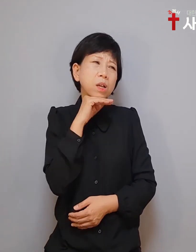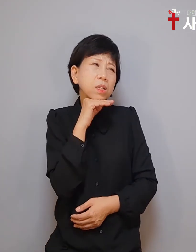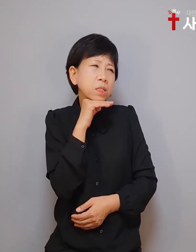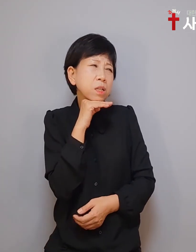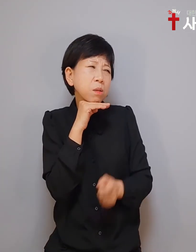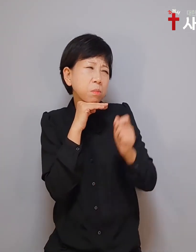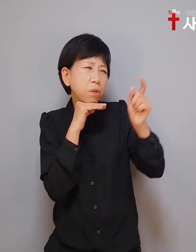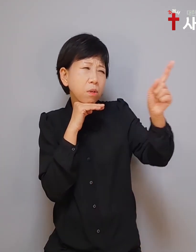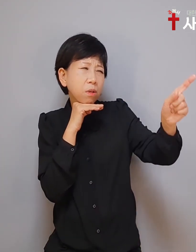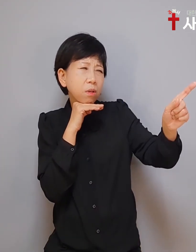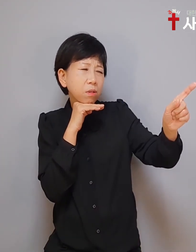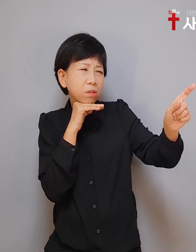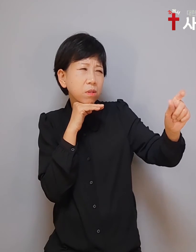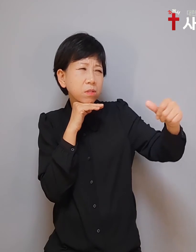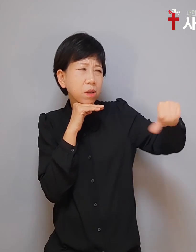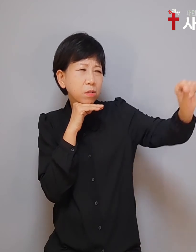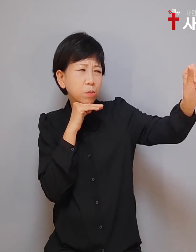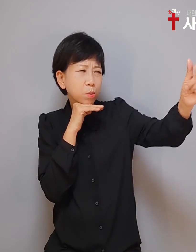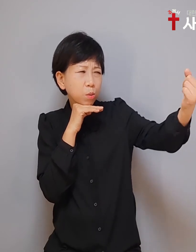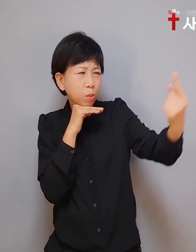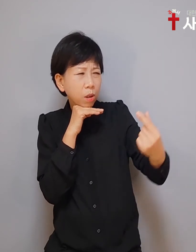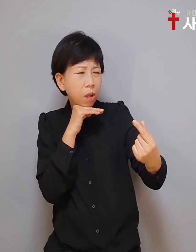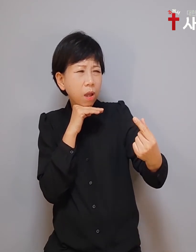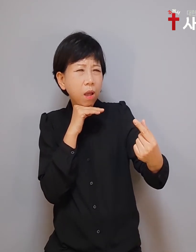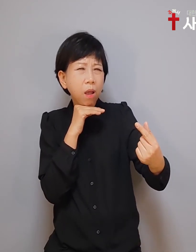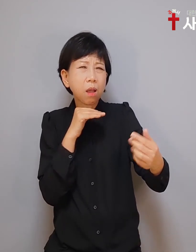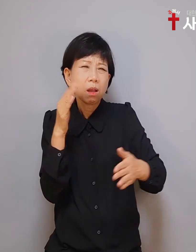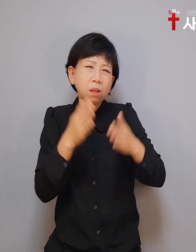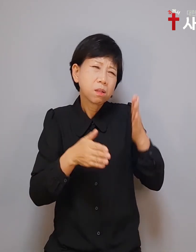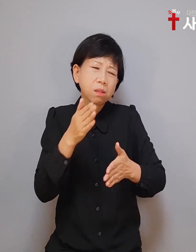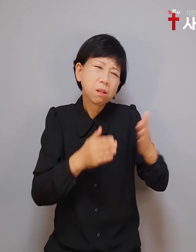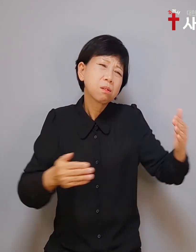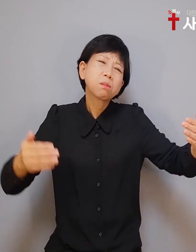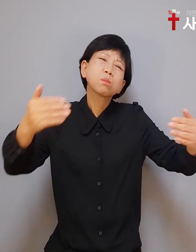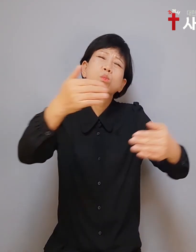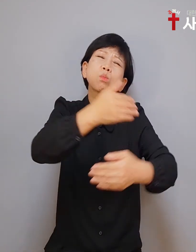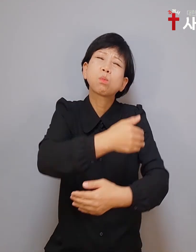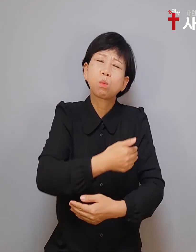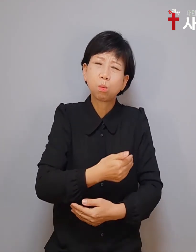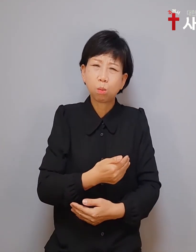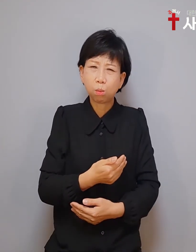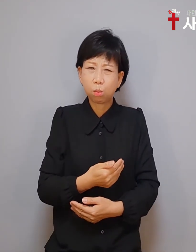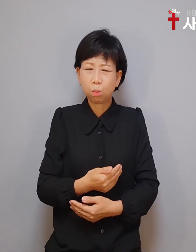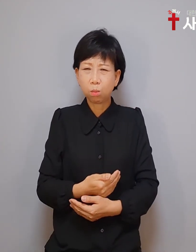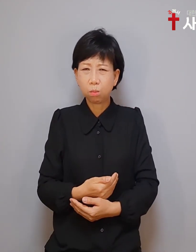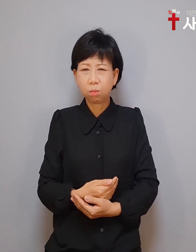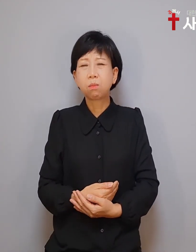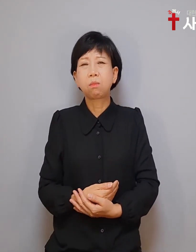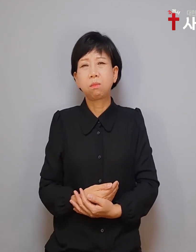아들한테 달려가는 거죠. 마침내 그 아들을 품에 끌어안을 수 있었던 거예요.